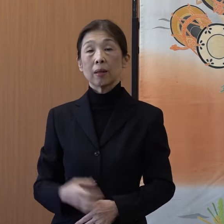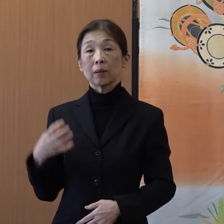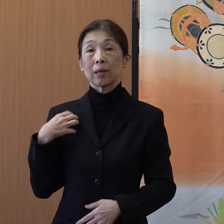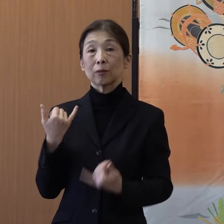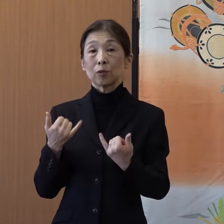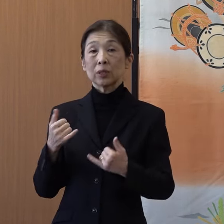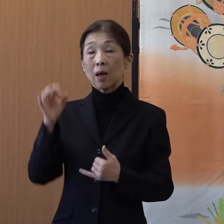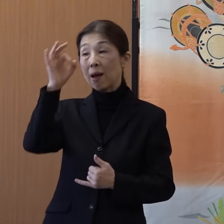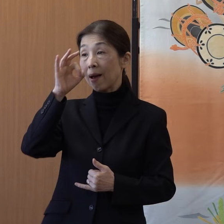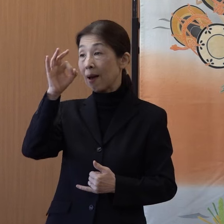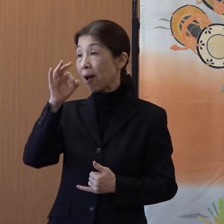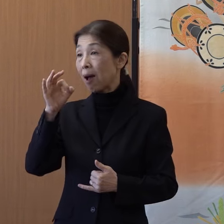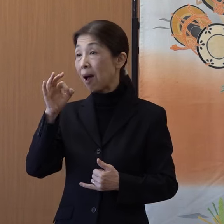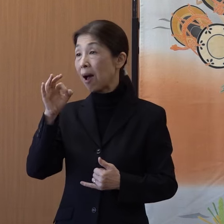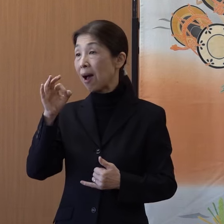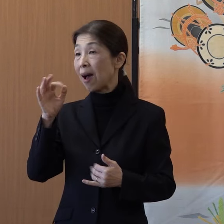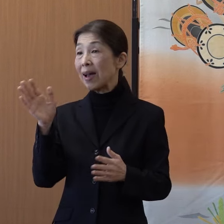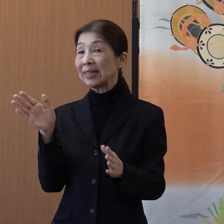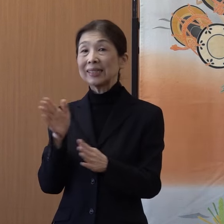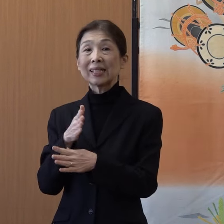な。